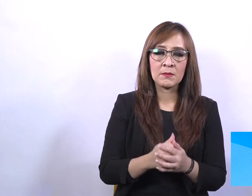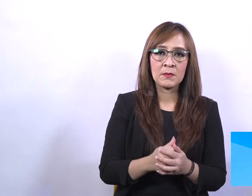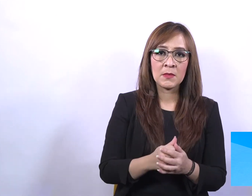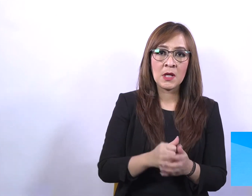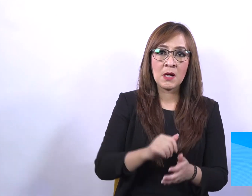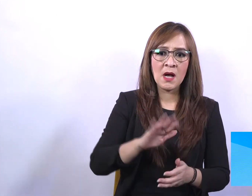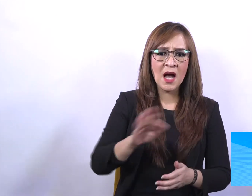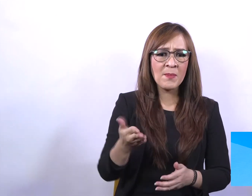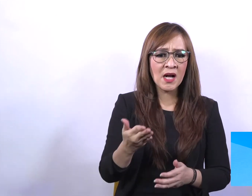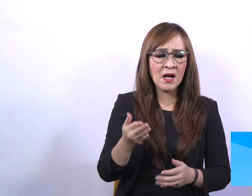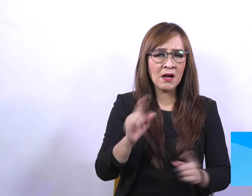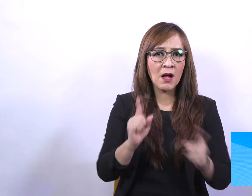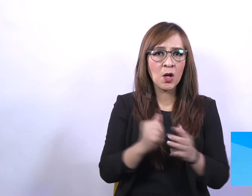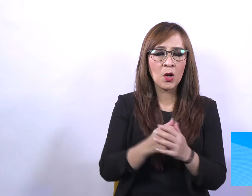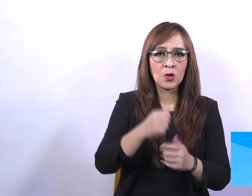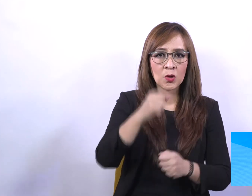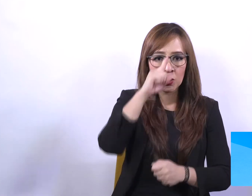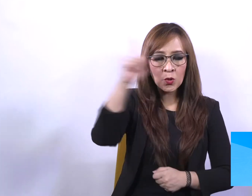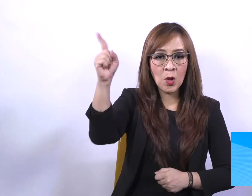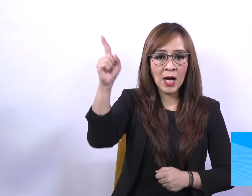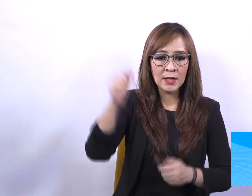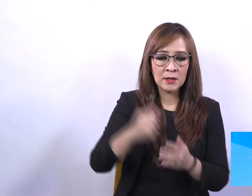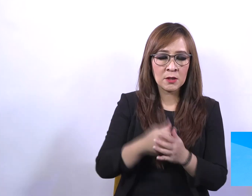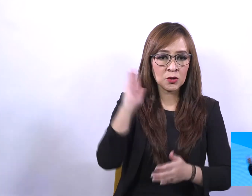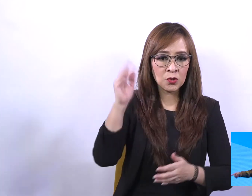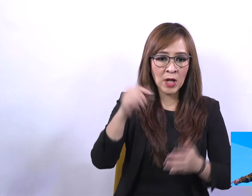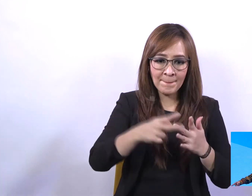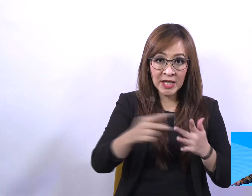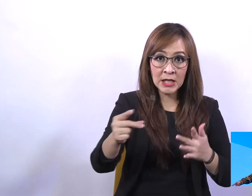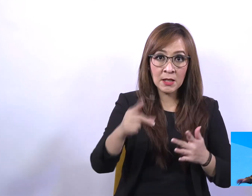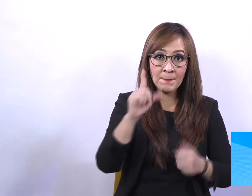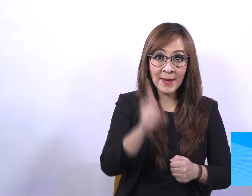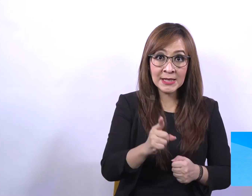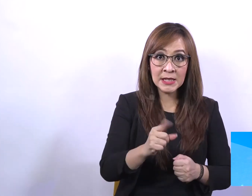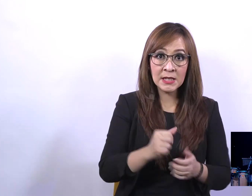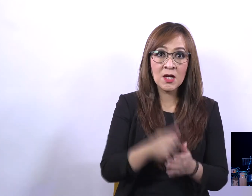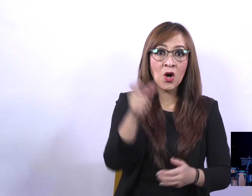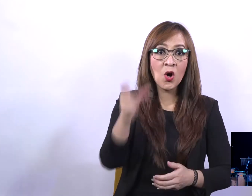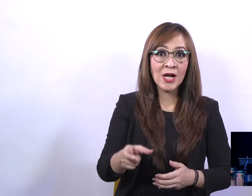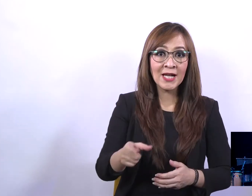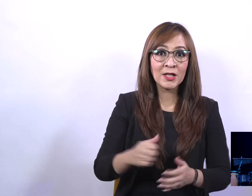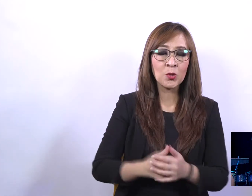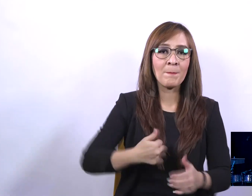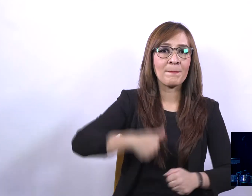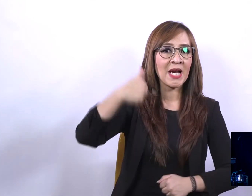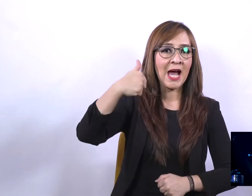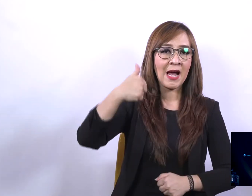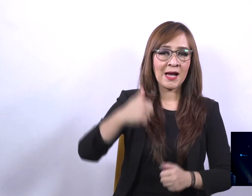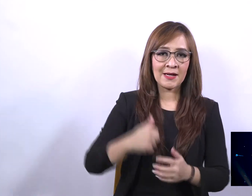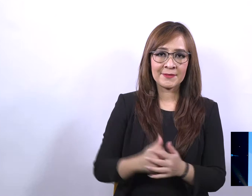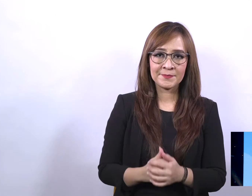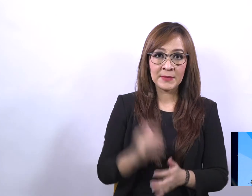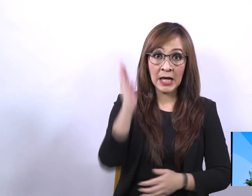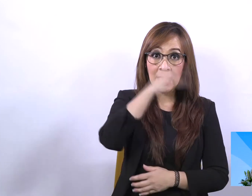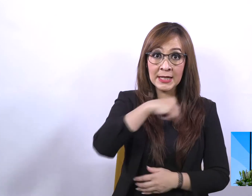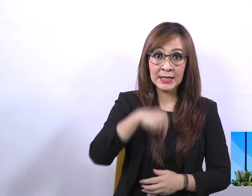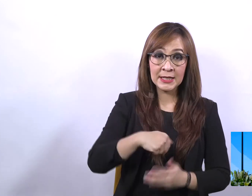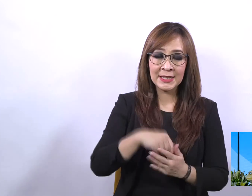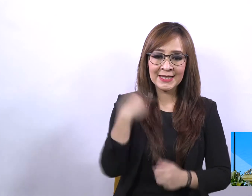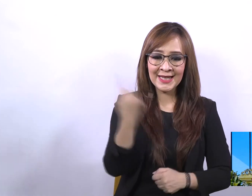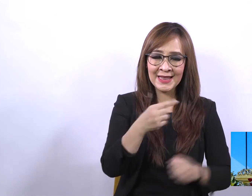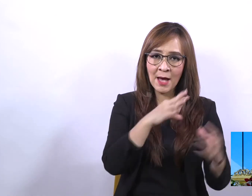memilih bukan Kalau Tuhan yang sudah memanggilnya Tuhan juga menguatkan Kenapa dia bisa gagal naiknya akan kita bahas berdarah tetapi hari ini